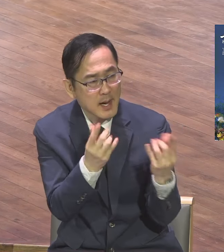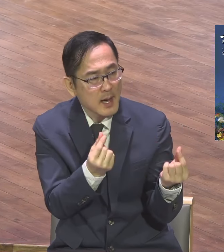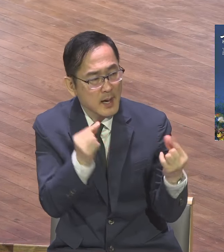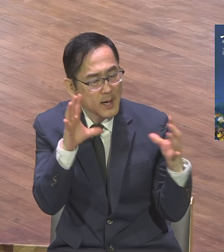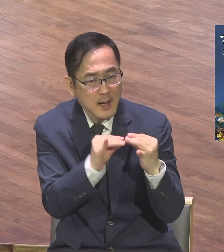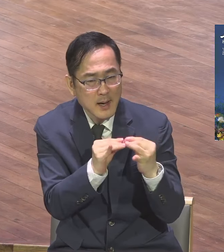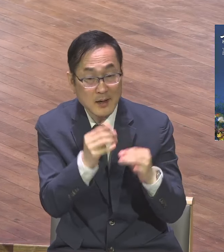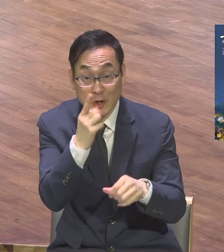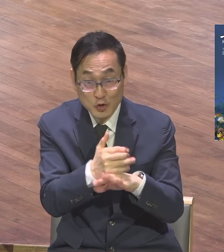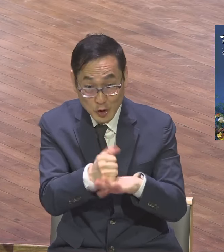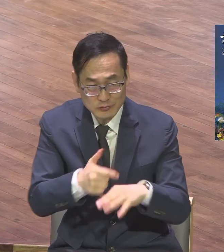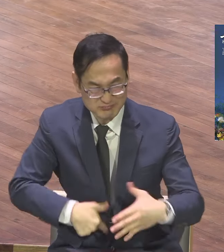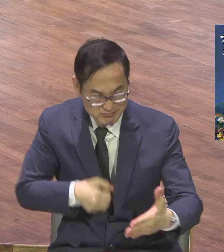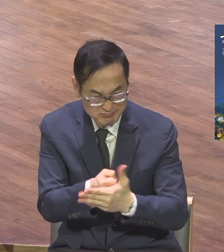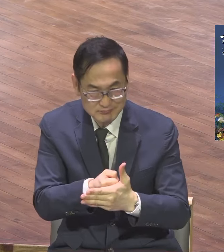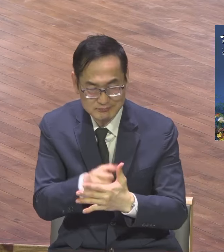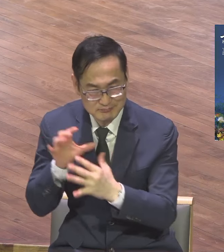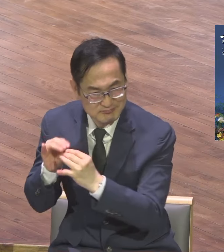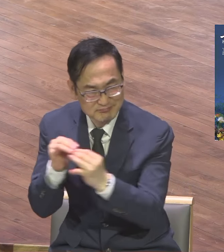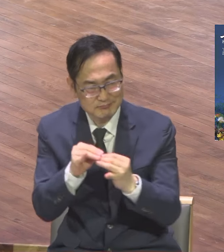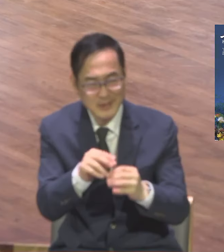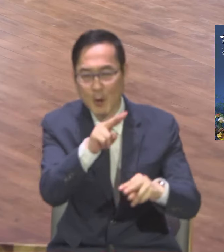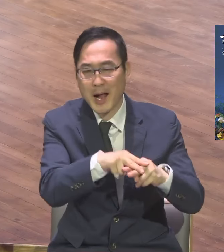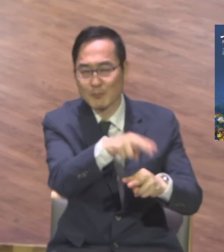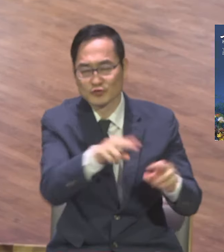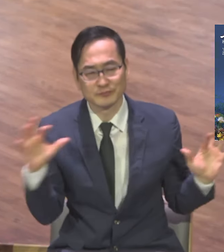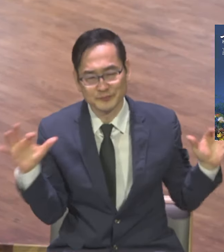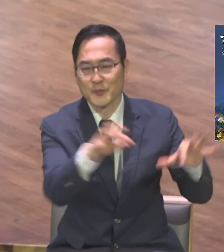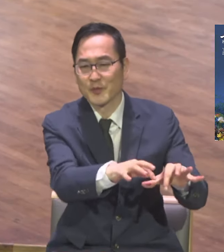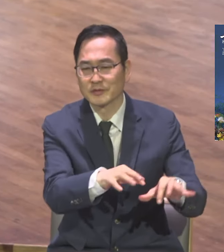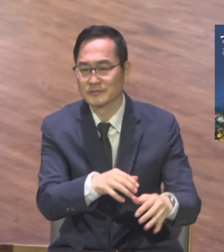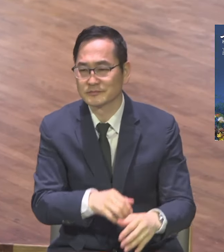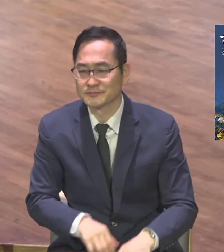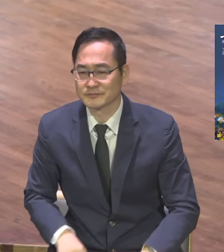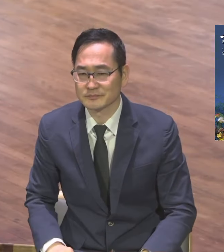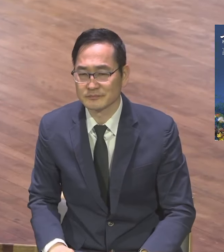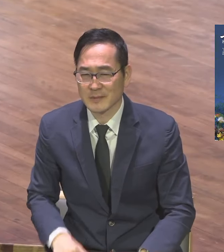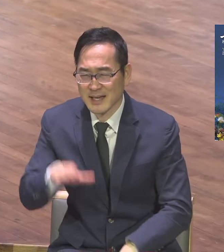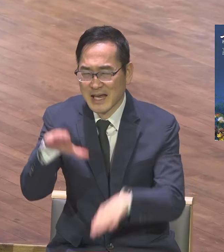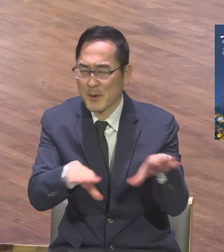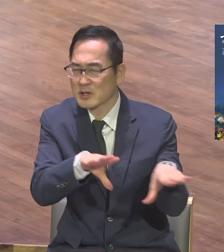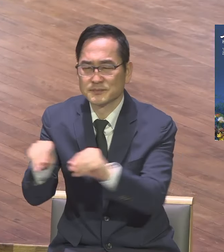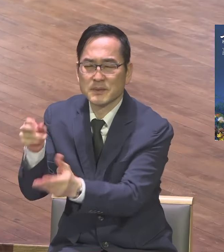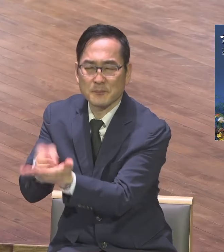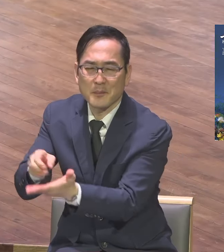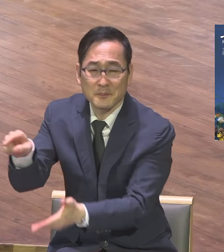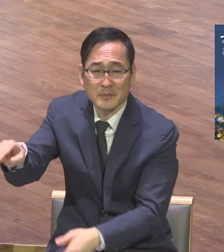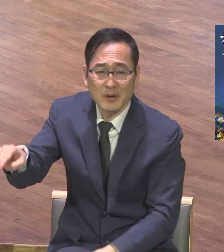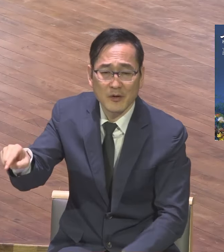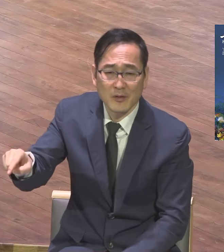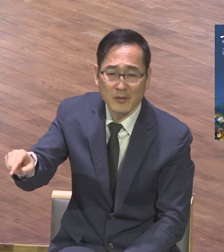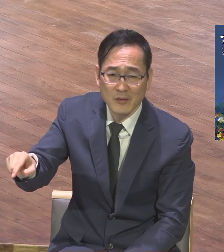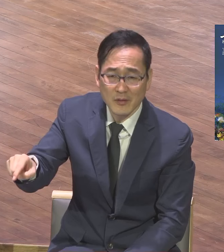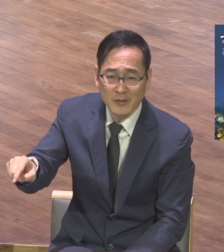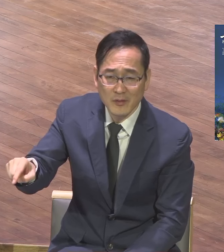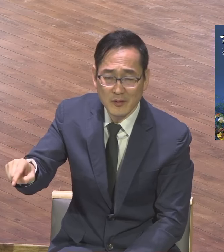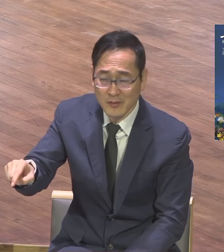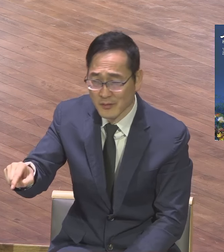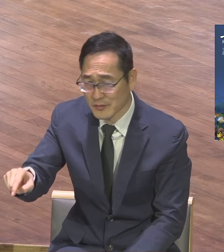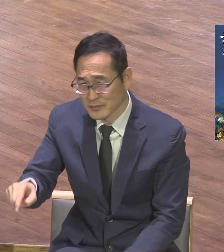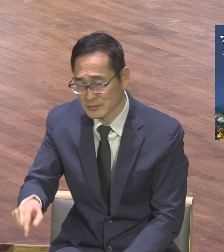그래서 우리 한국 교회가 힘을 합쳐서 이 무서운 차별금지법 이걸 우리가 막아야 된다. 이